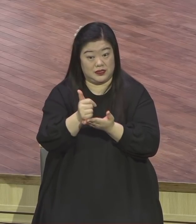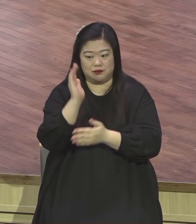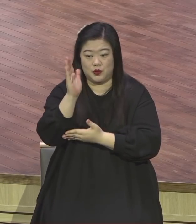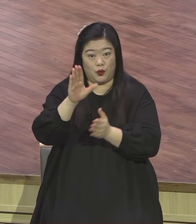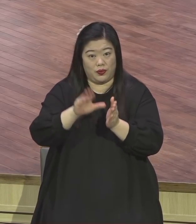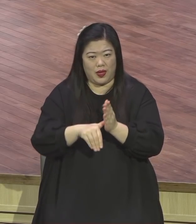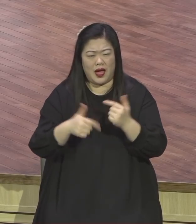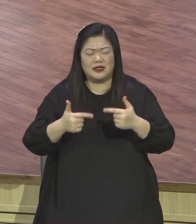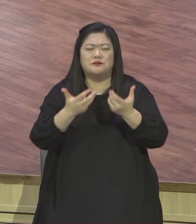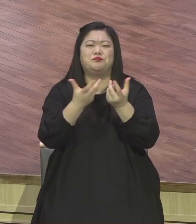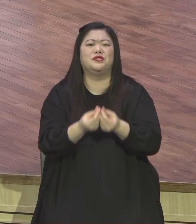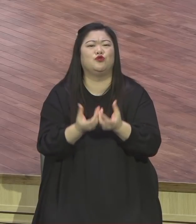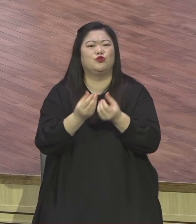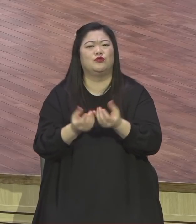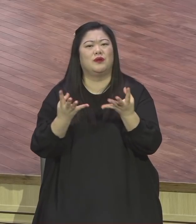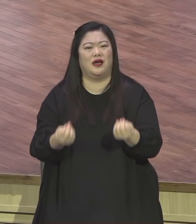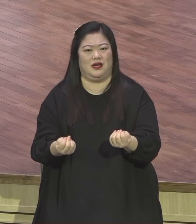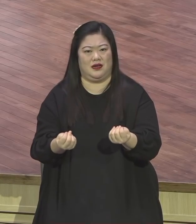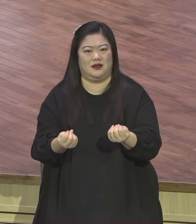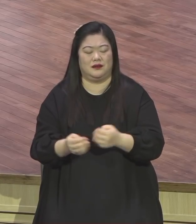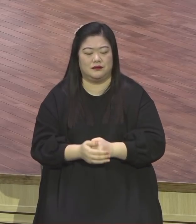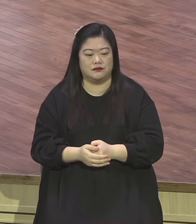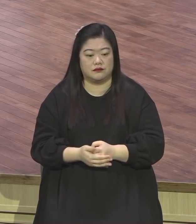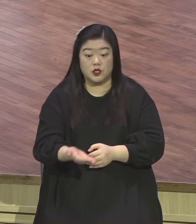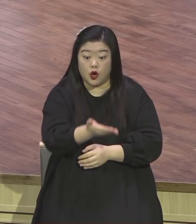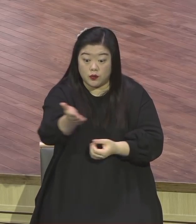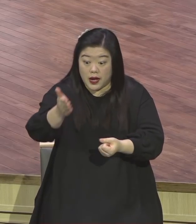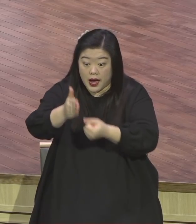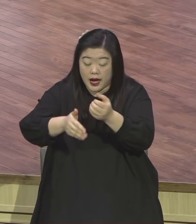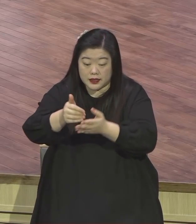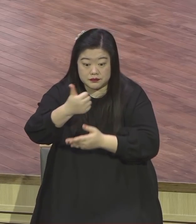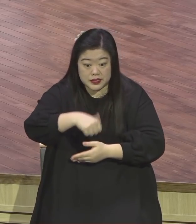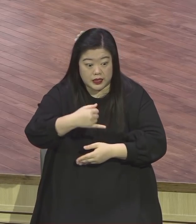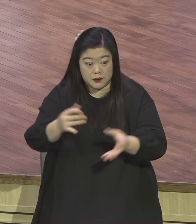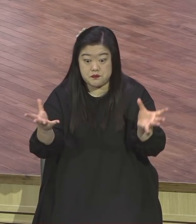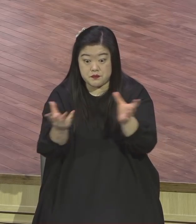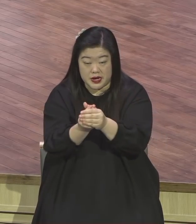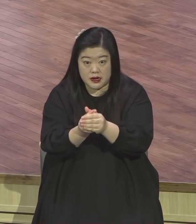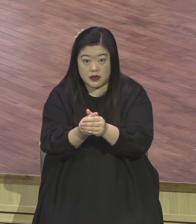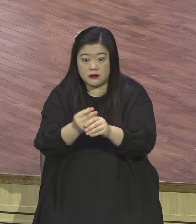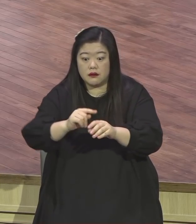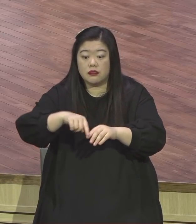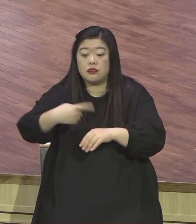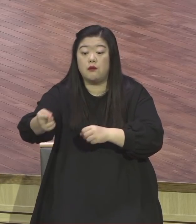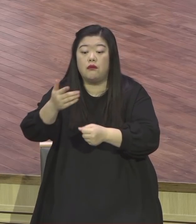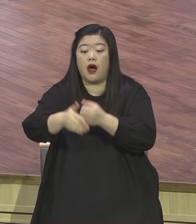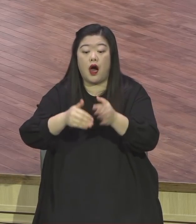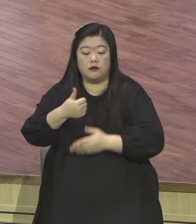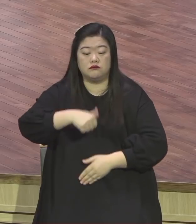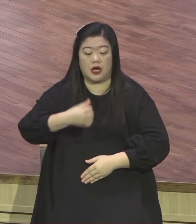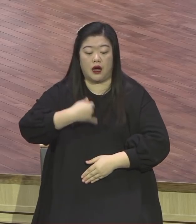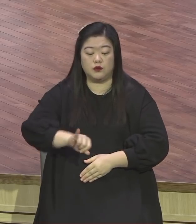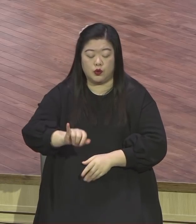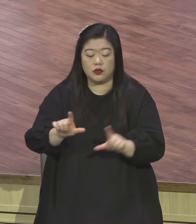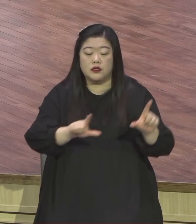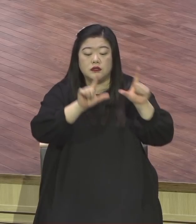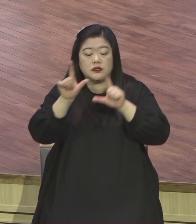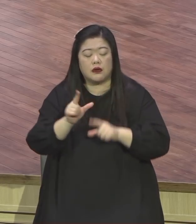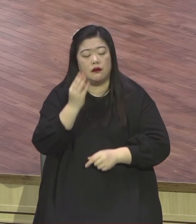어떻게 승리하는 삶을 살 수가 있느냐. 승리하는 삶을 살게 하는 하나님의